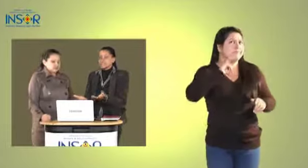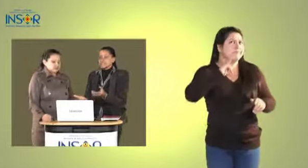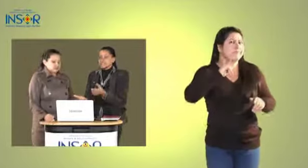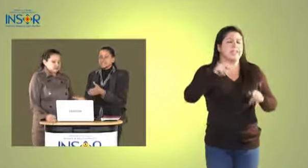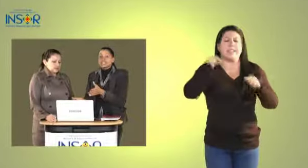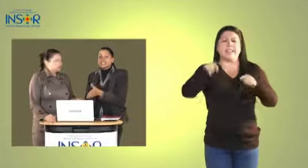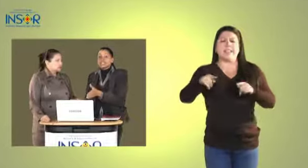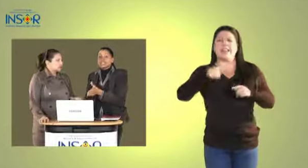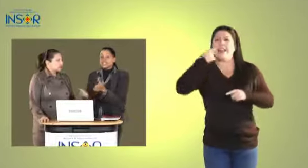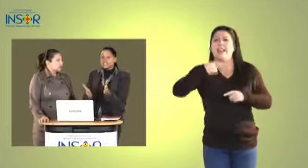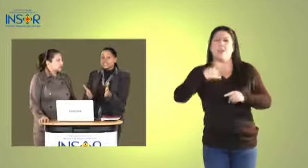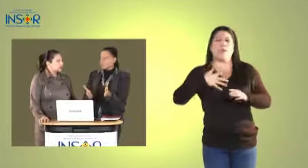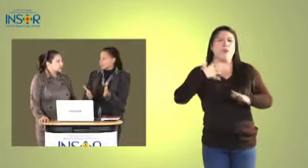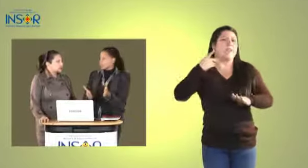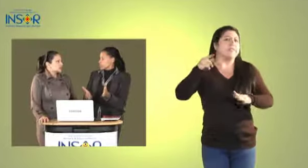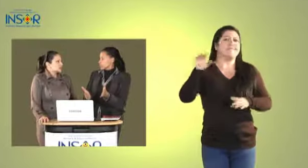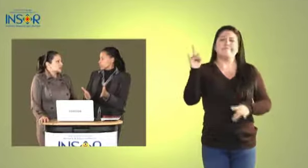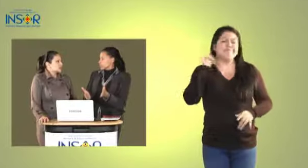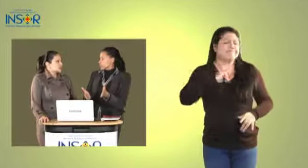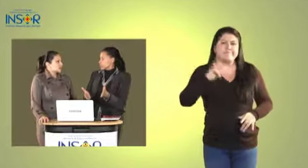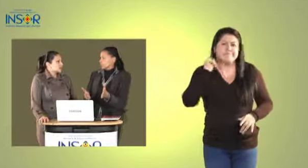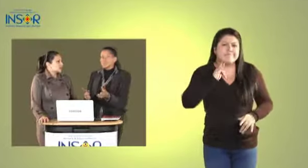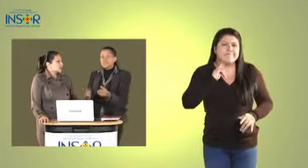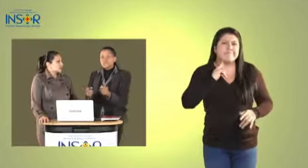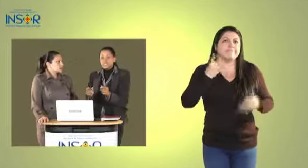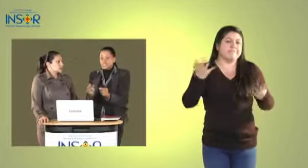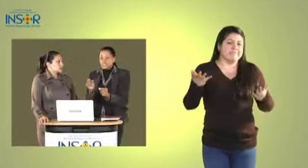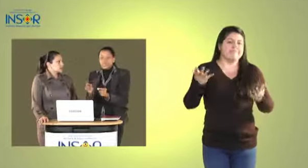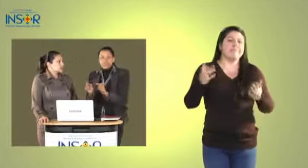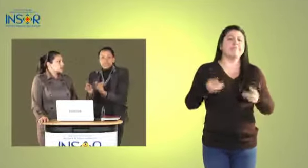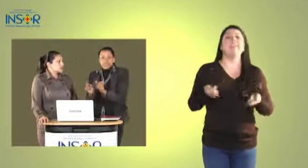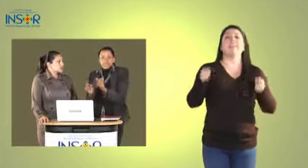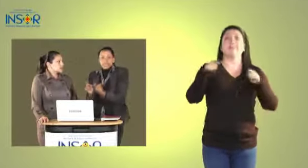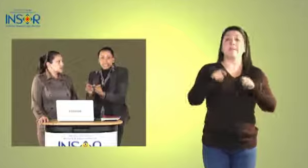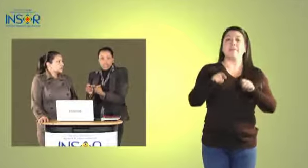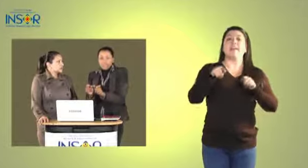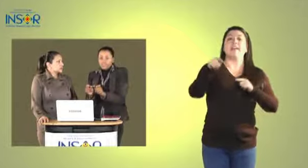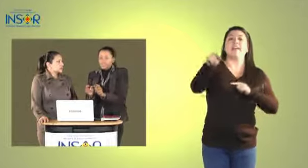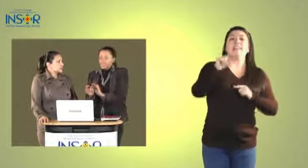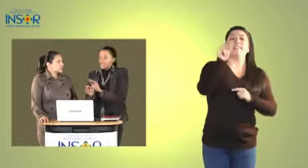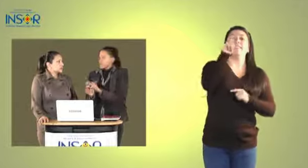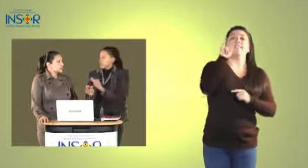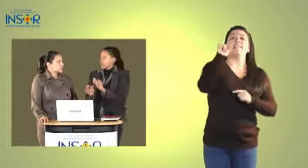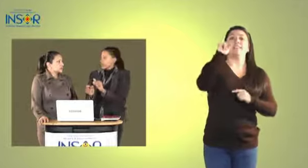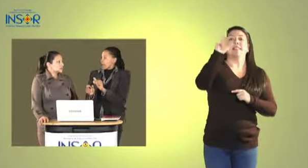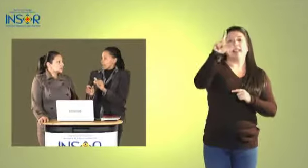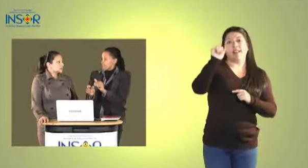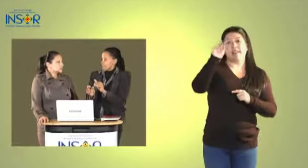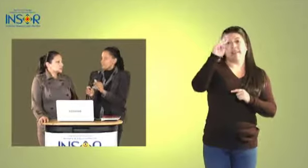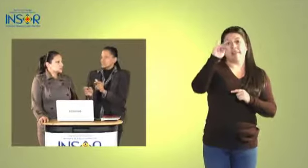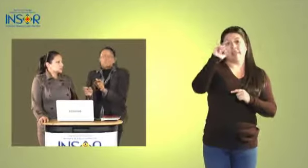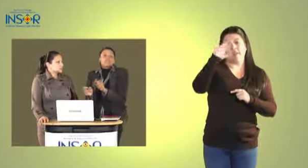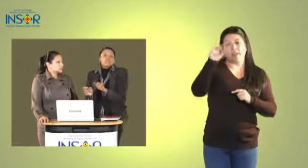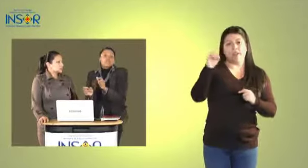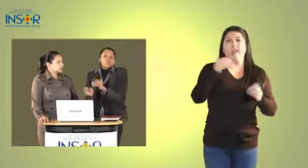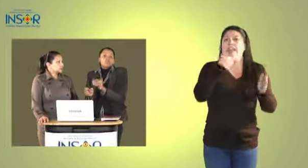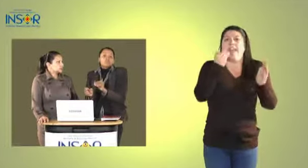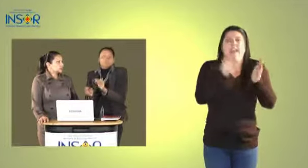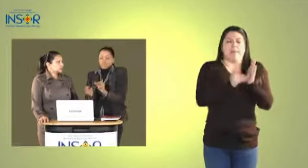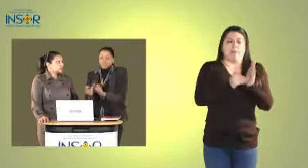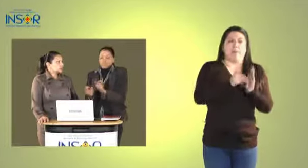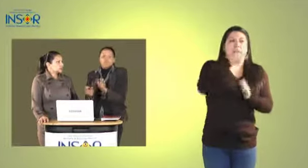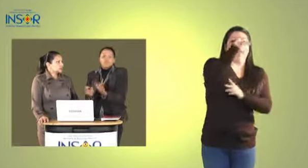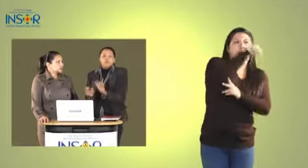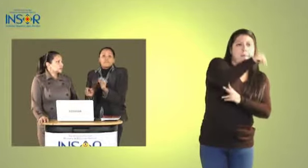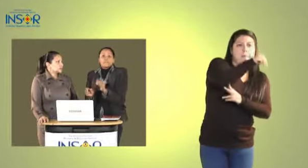enseñar? Está también el silábico, que es el que conocemos, donde están las palabras, las sílabas, y entonces la M con la ma, y luego